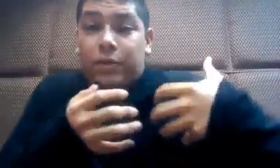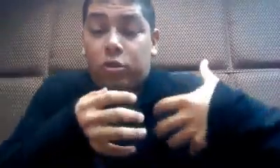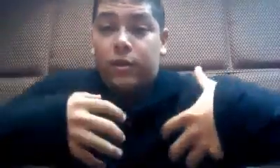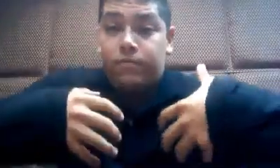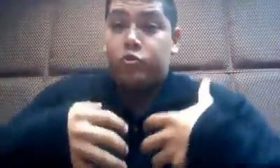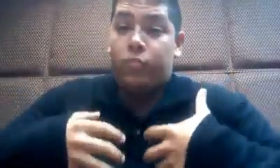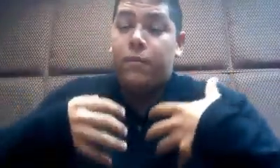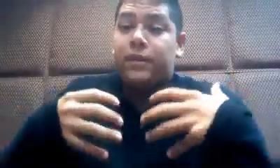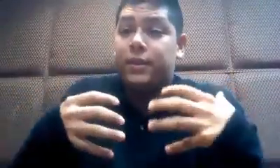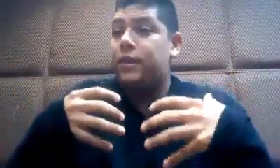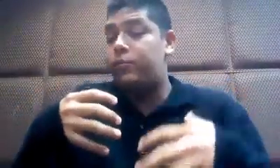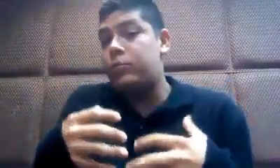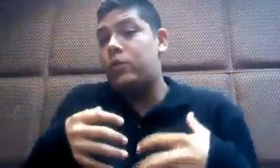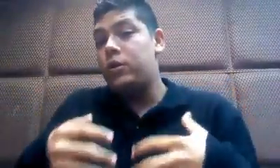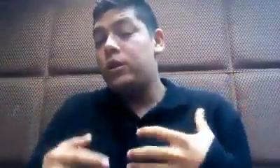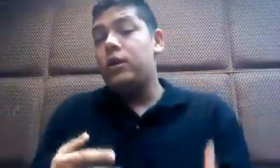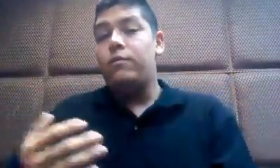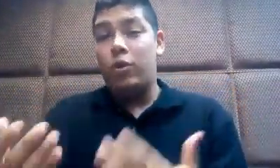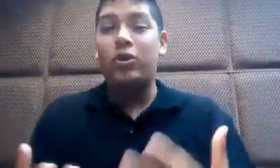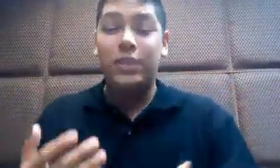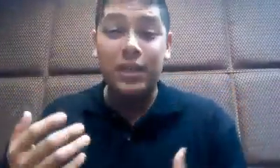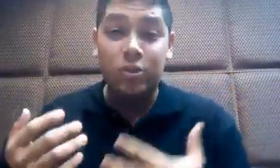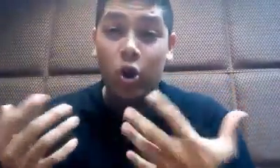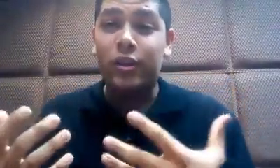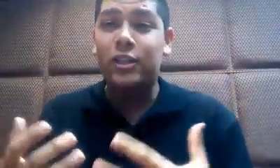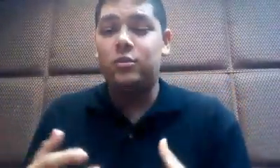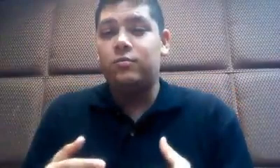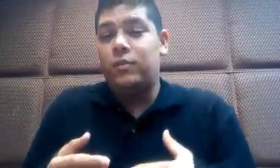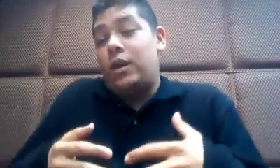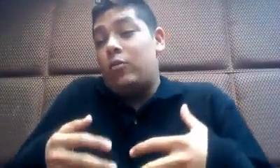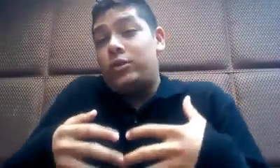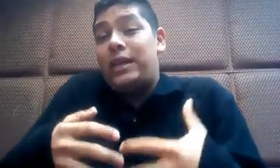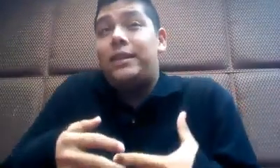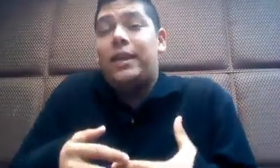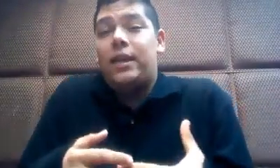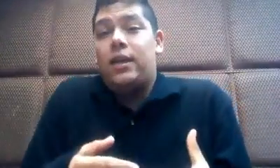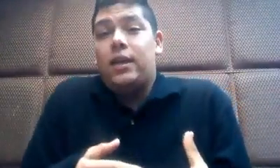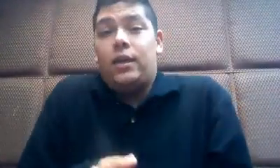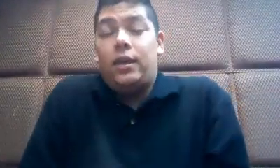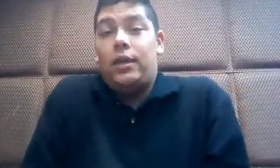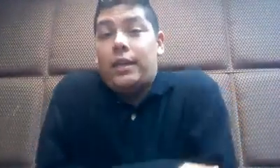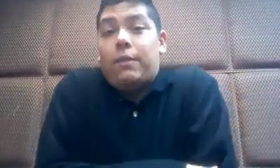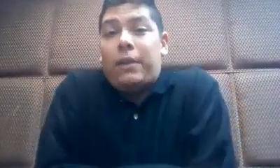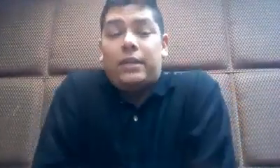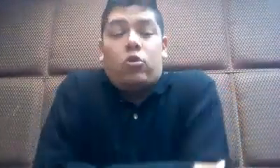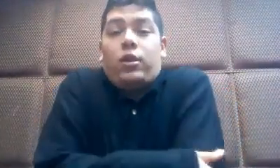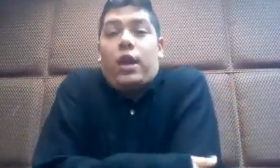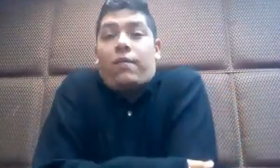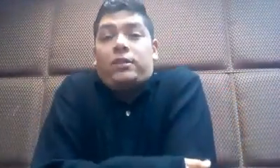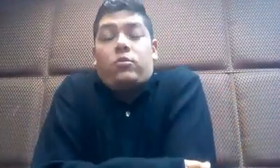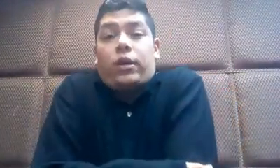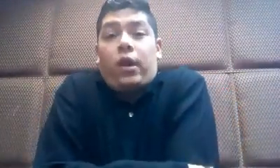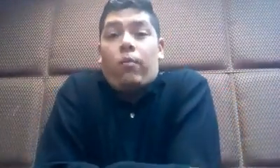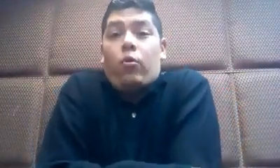persona sumamente, pues bueno, por no decirles gordas, llenita, y ya te aplasta, ¿no? Y ya vas como que un poco